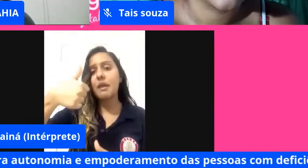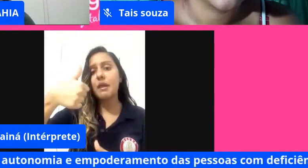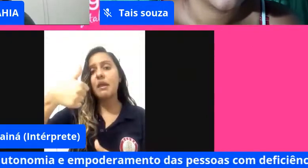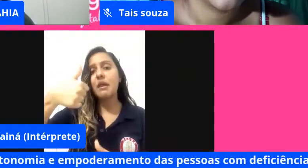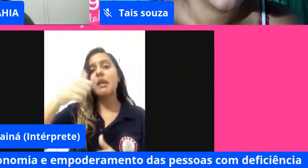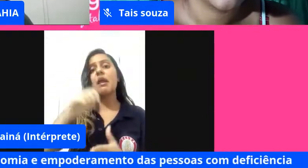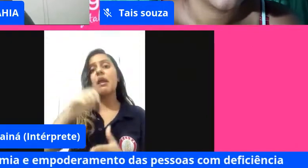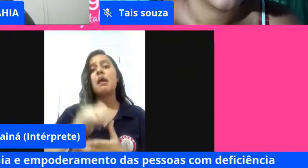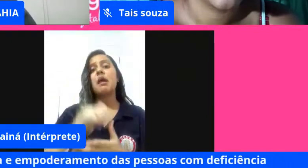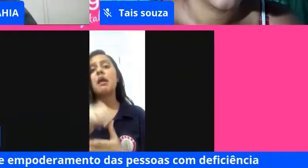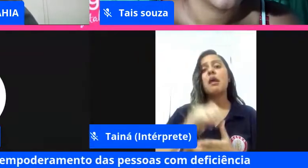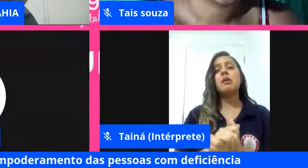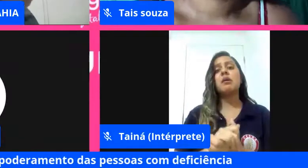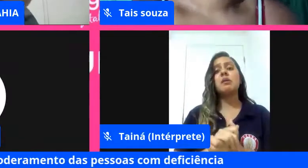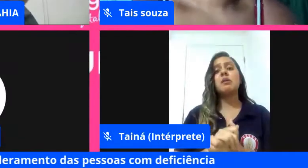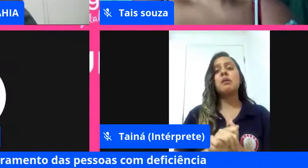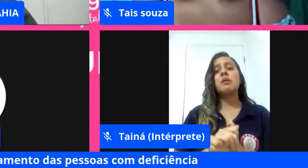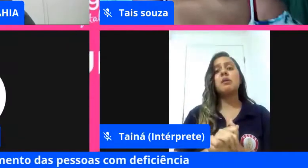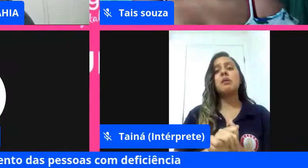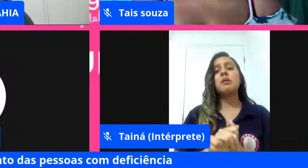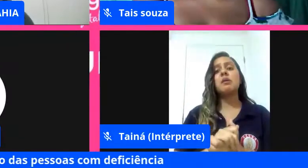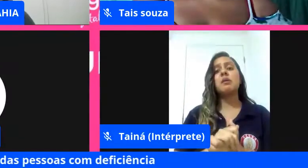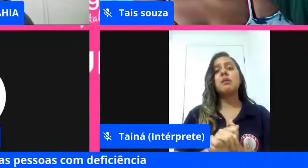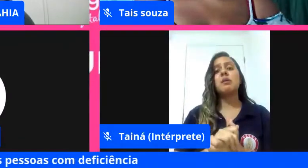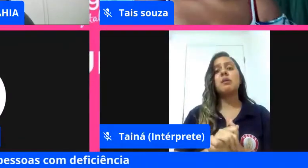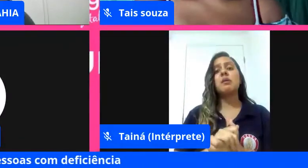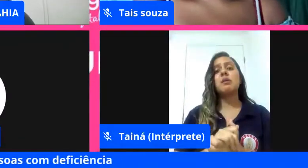expectativa, né, de que o som viesse.